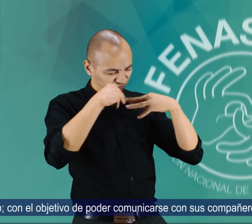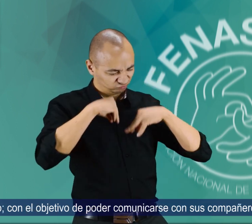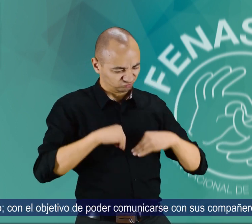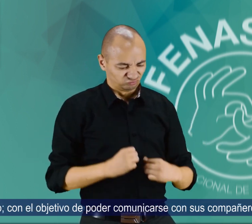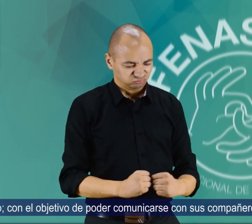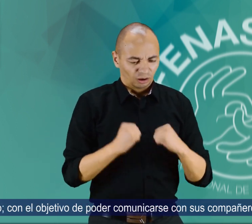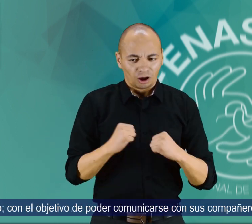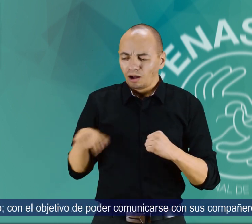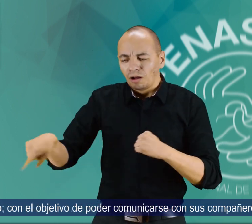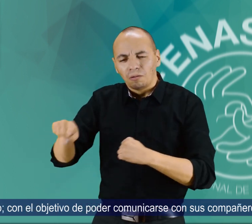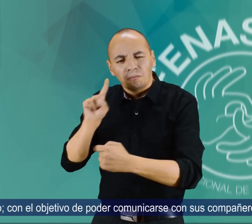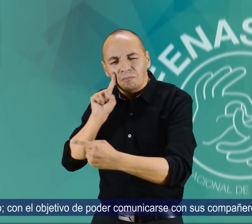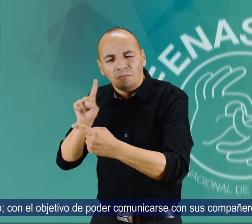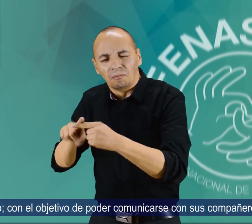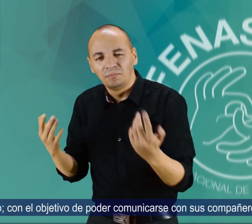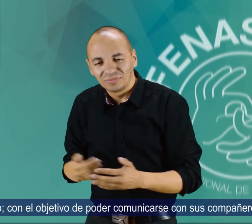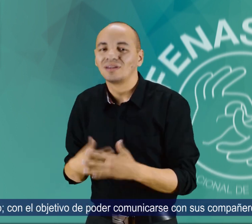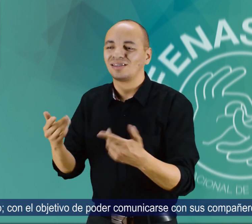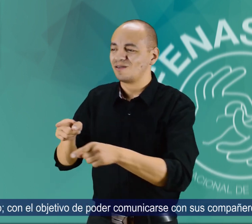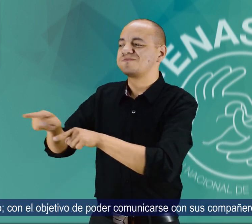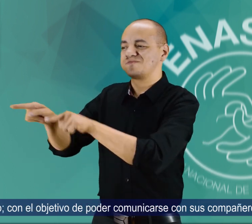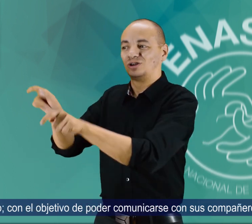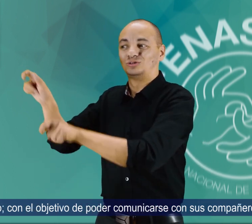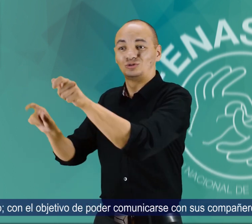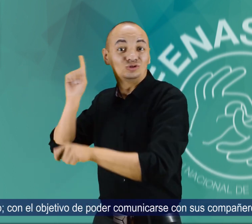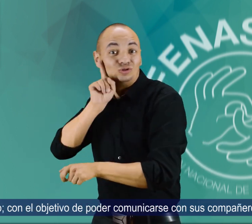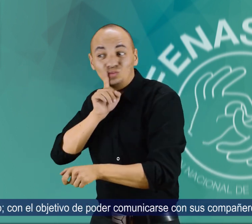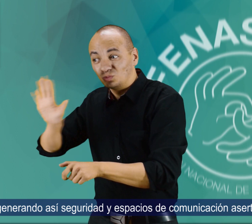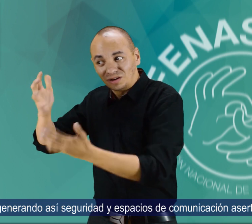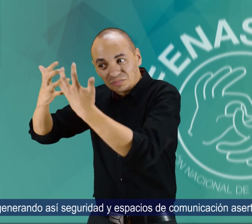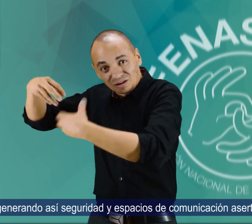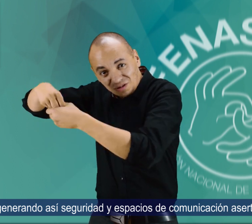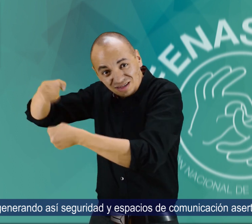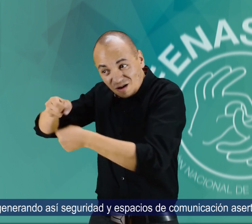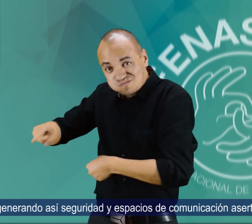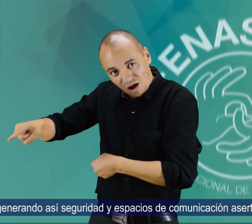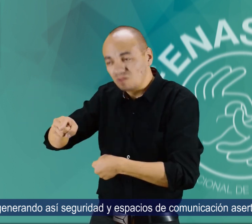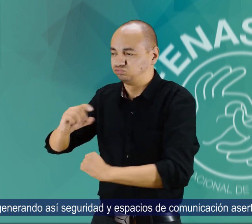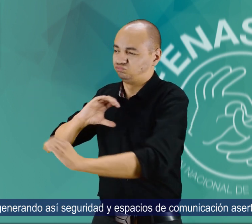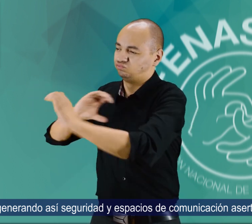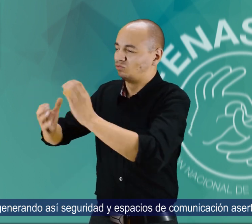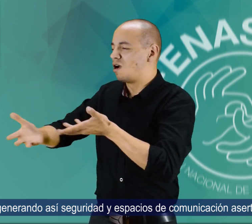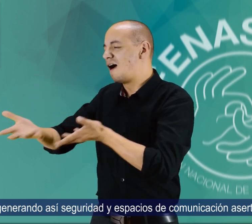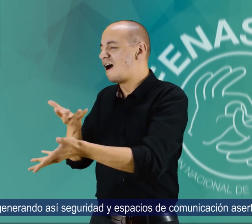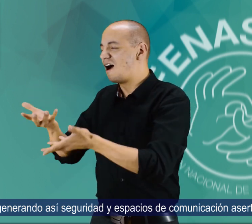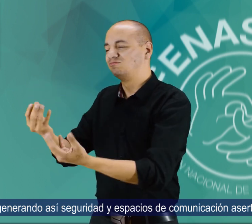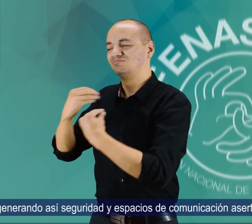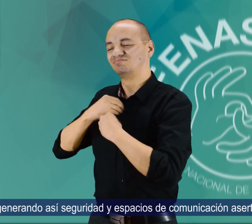discurso, con el objetivo de poder comunicarse con sus compañeros sordos, generando así seguridad y espacios de